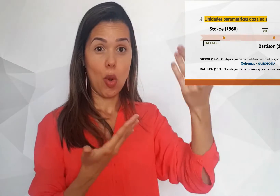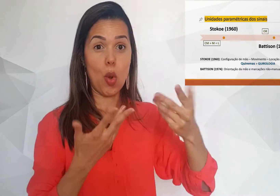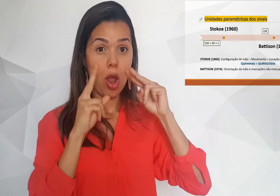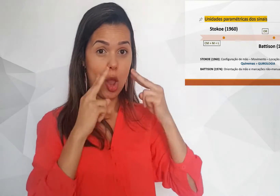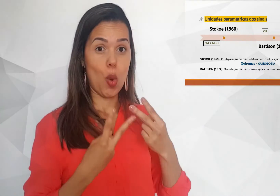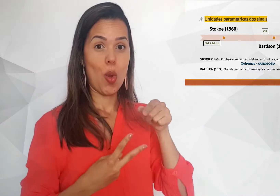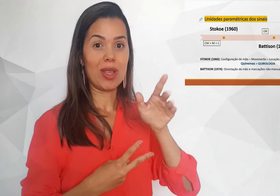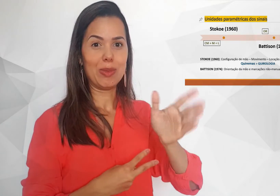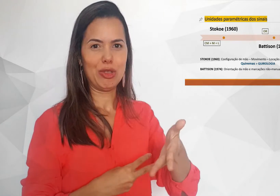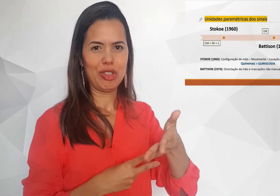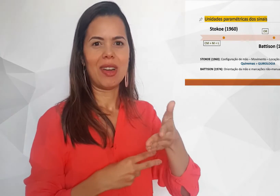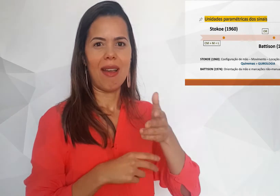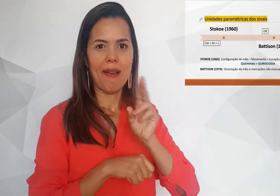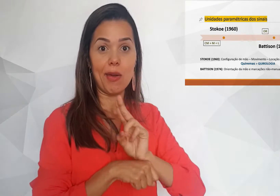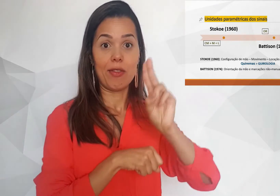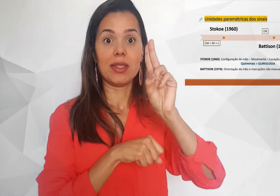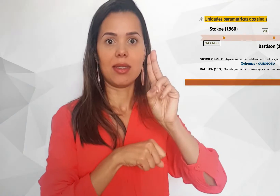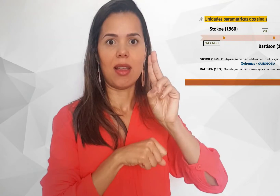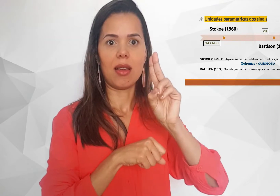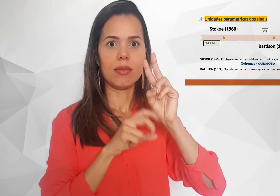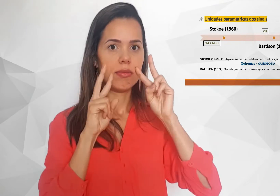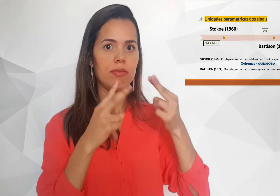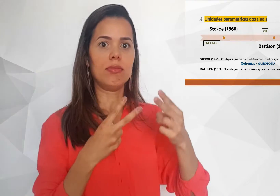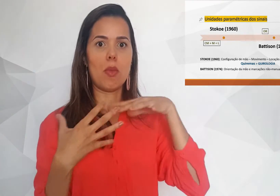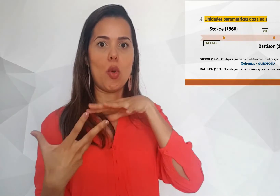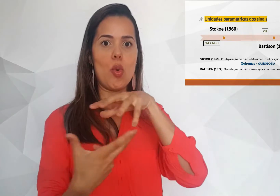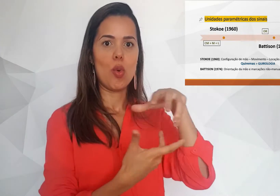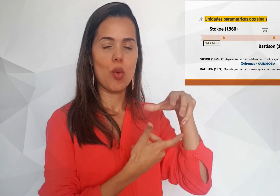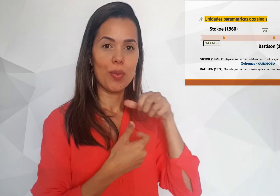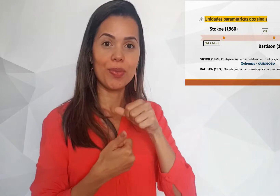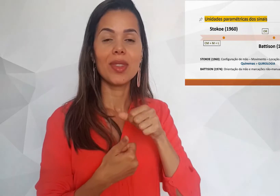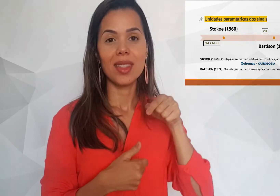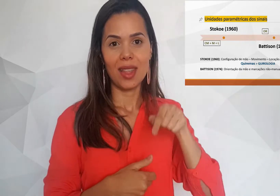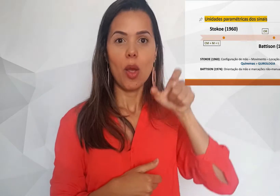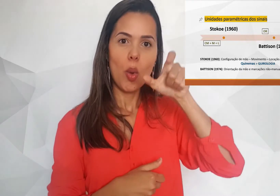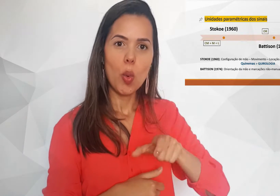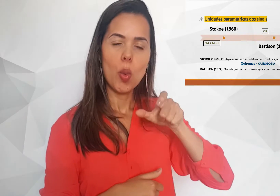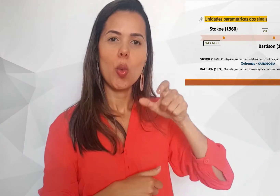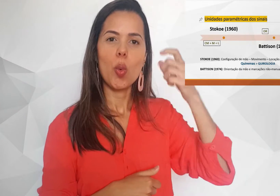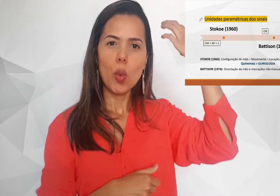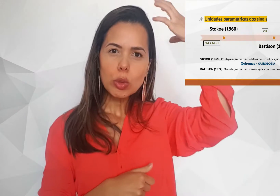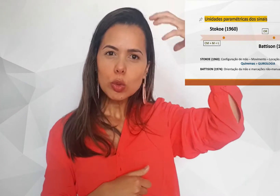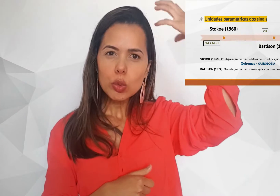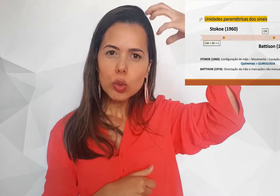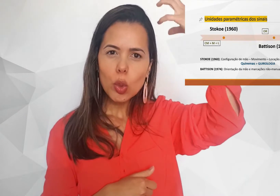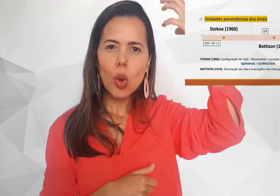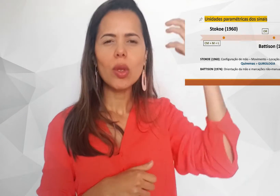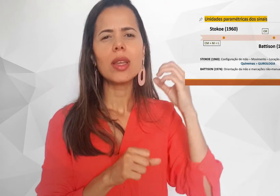são realizados entre as diversas línguas de sinais no mundo. E o Stockwell, então, esse é o sinal dele,